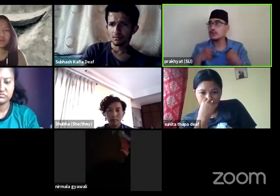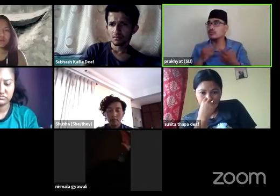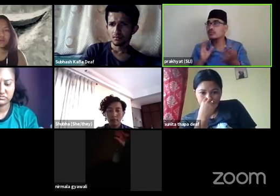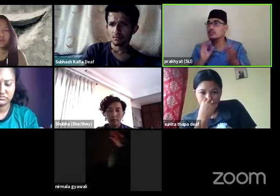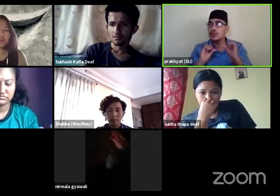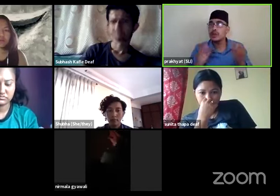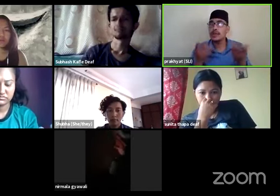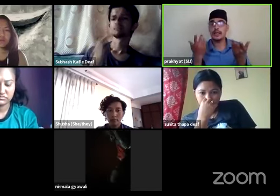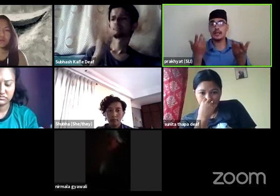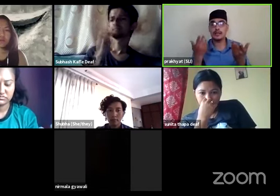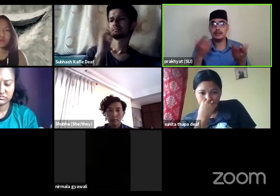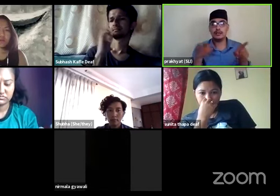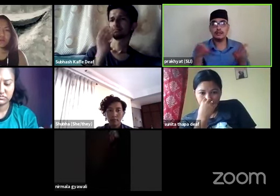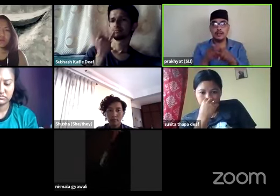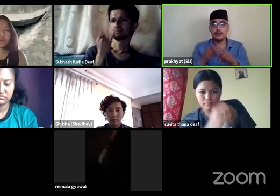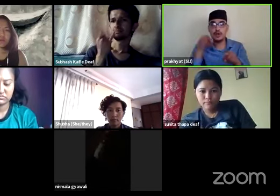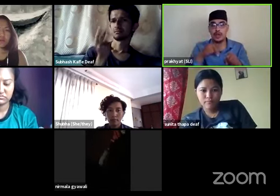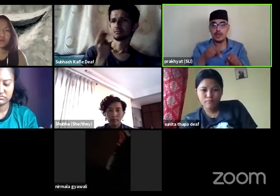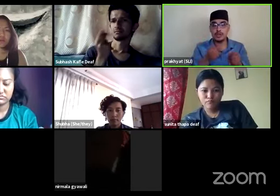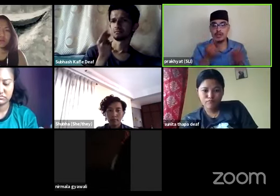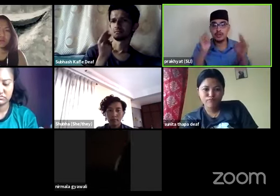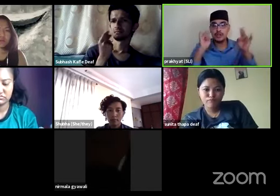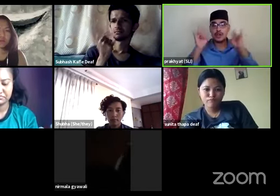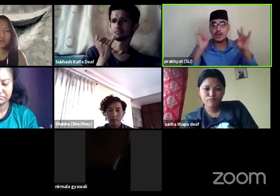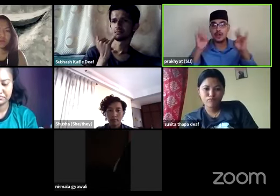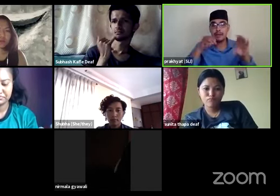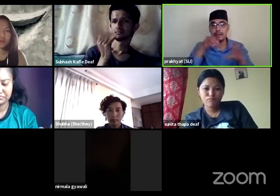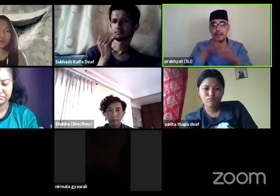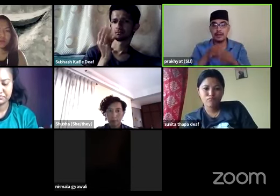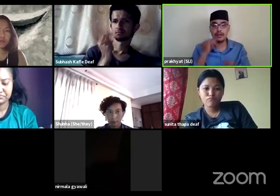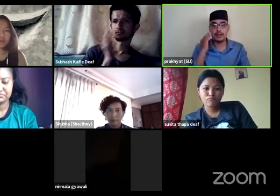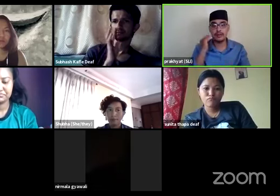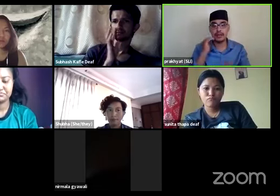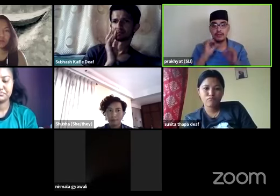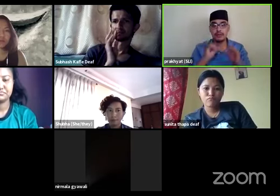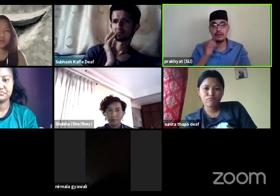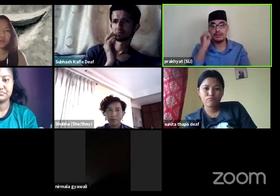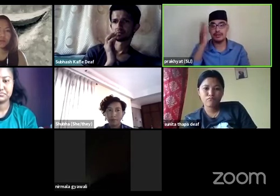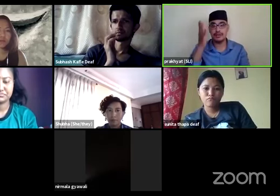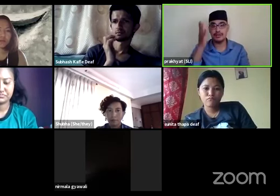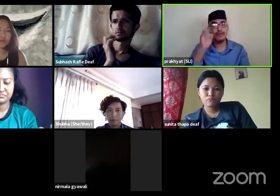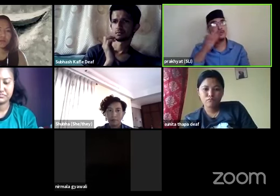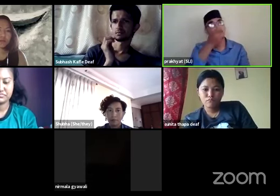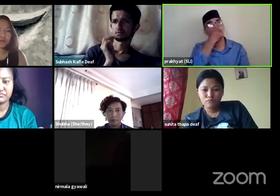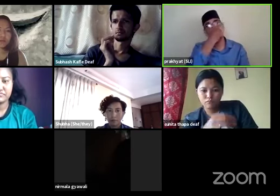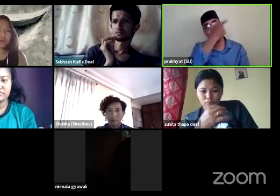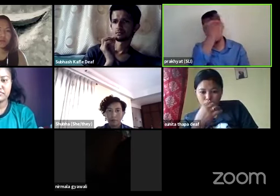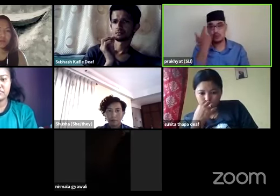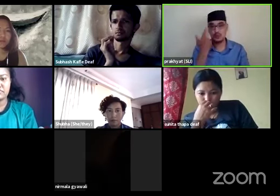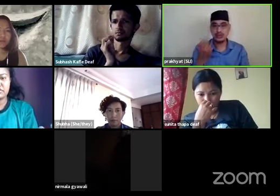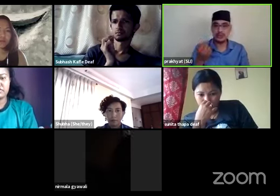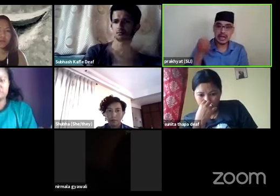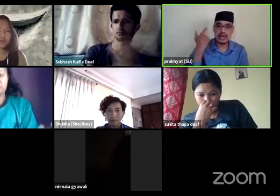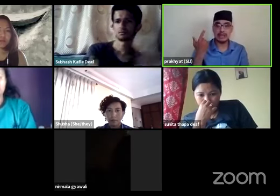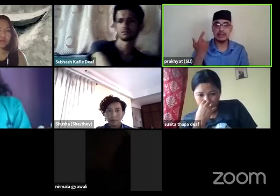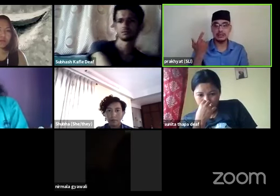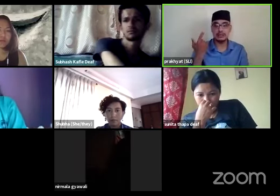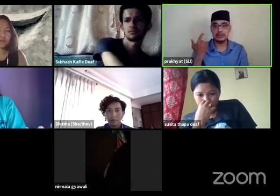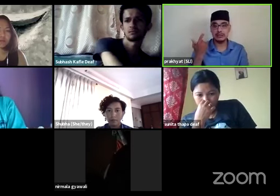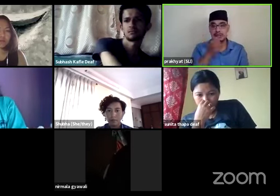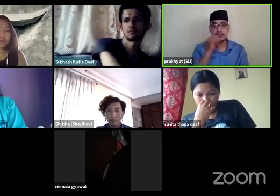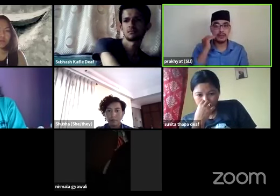तपाईँको यहीँ अर्बन एरियामा बस्ने नै अपाङ्गता भएको महिलाहरूलाई थाहा छैन तपाईँ बाहिर डडेलधुरा तपाईँ अहिले एकछिन जानै पर्दैन